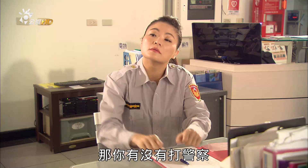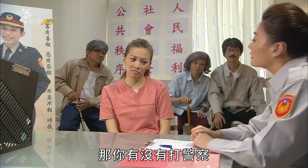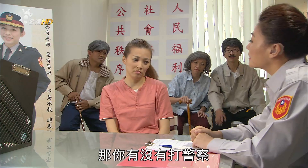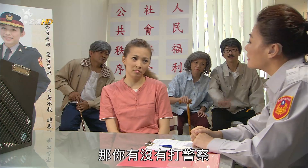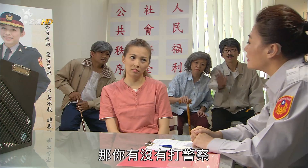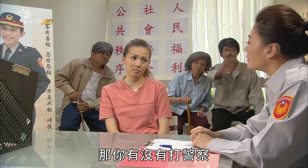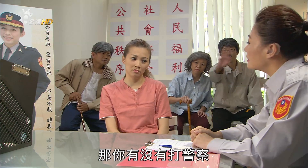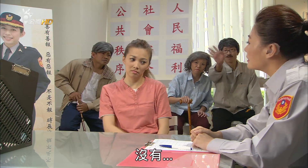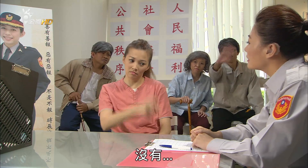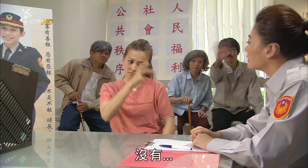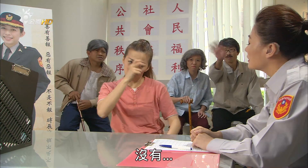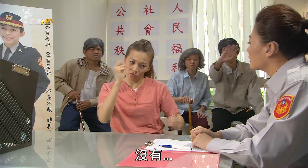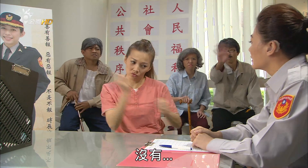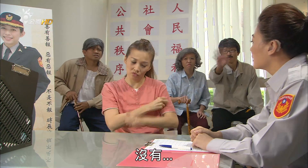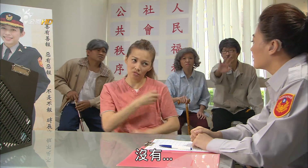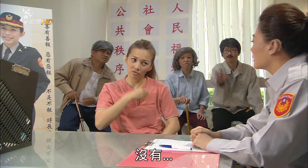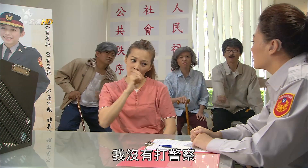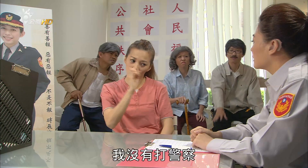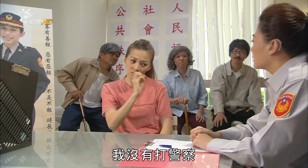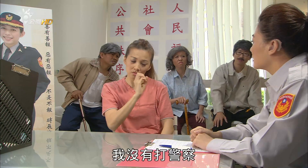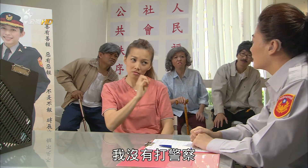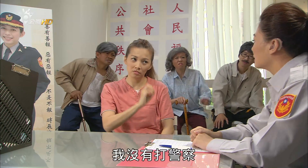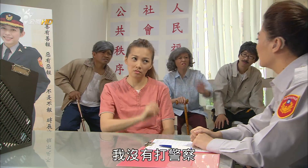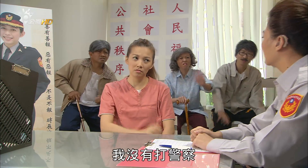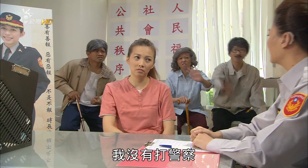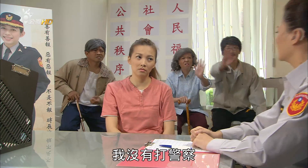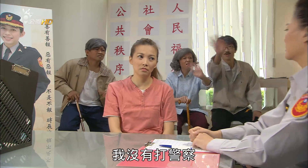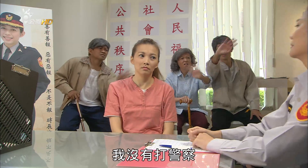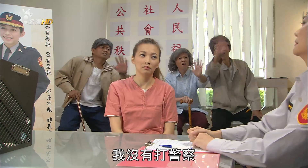察？ 没有。 没有打警察。